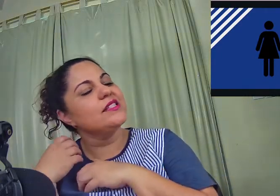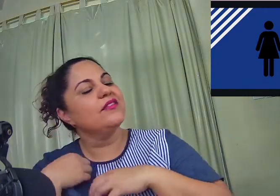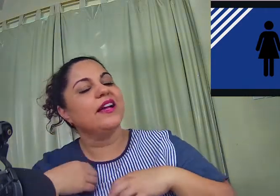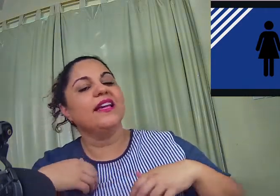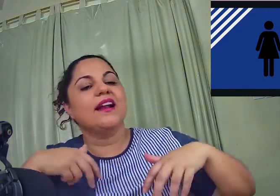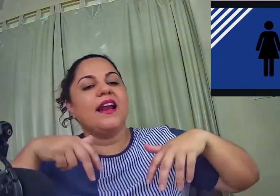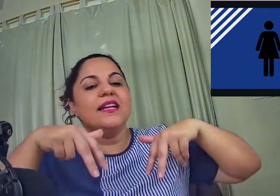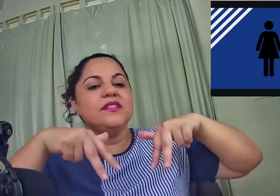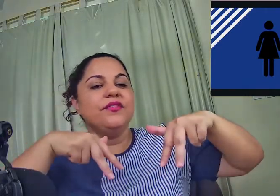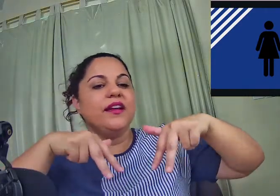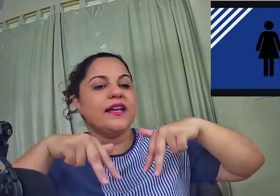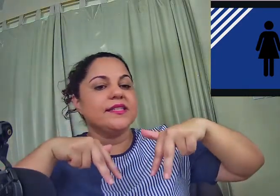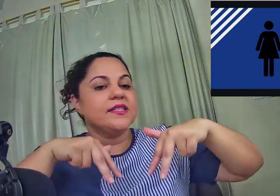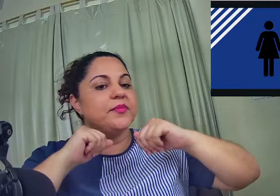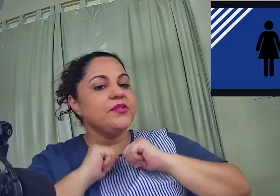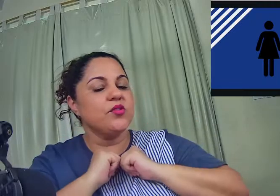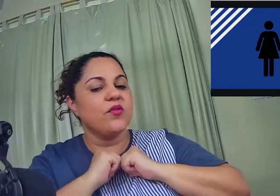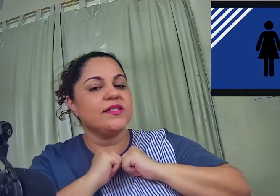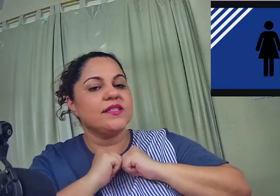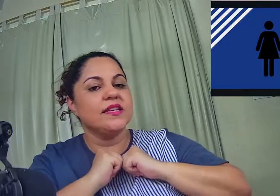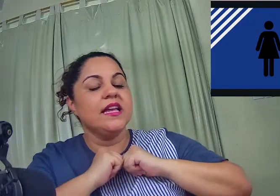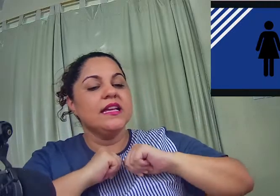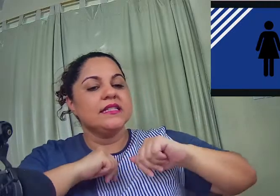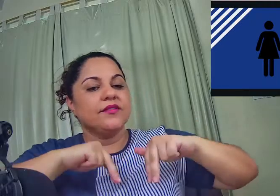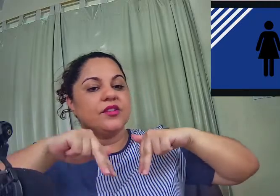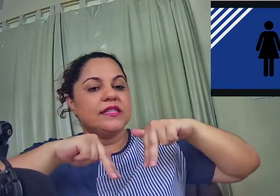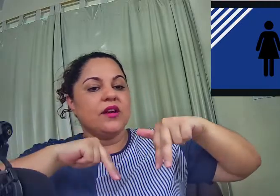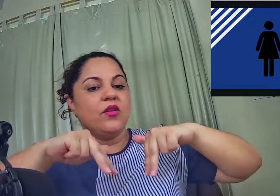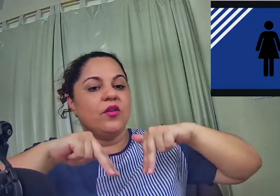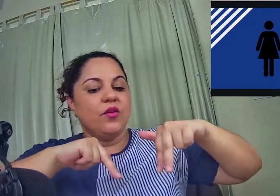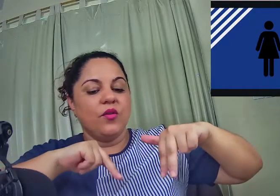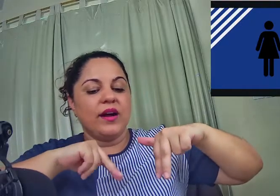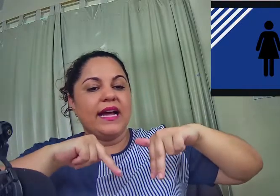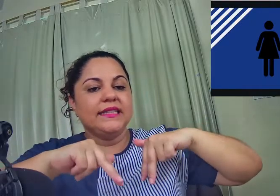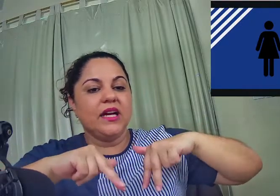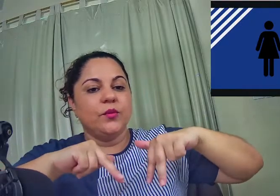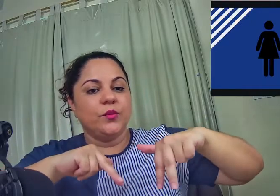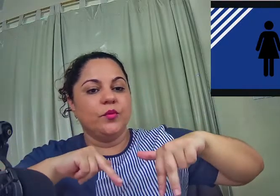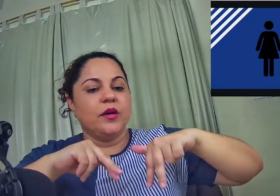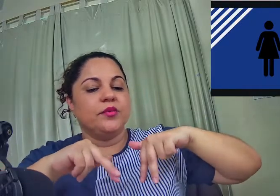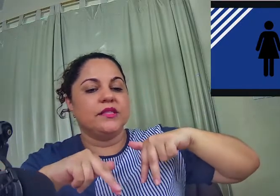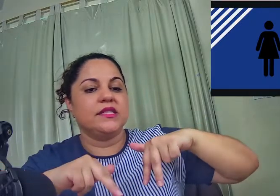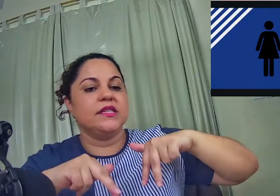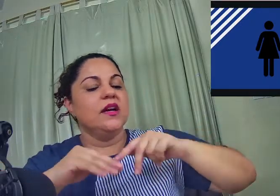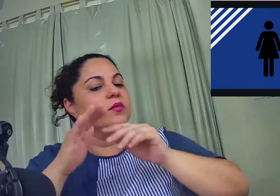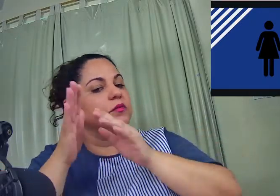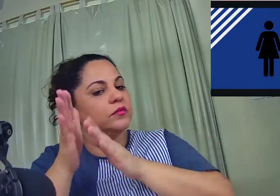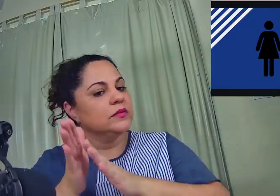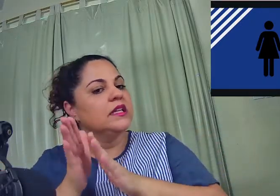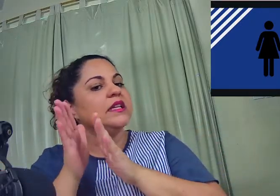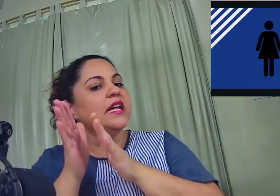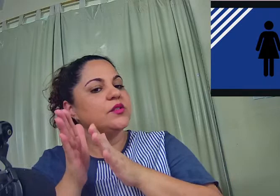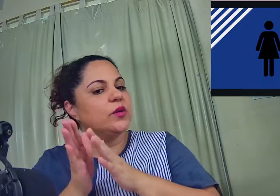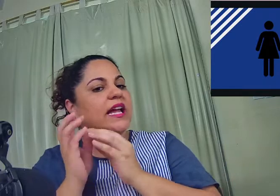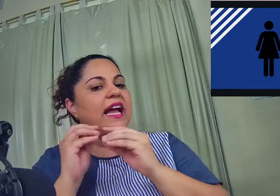vai classificar essas pessoas. Se você colocou cada um numa posição, na sua